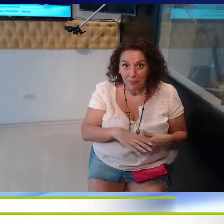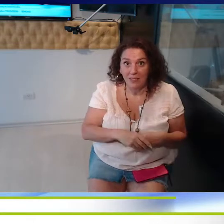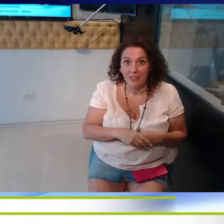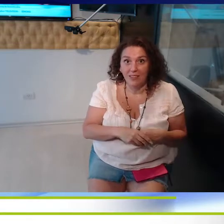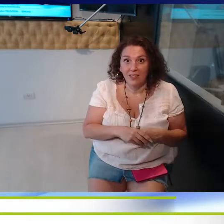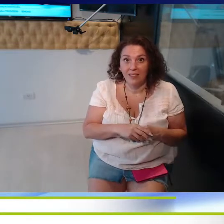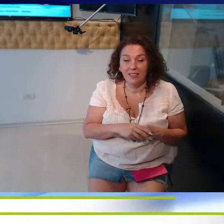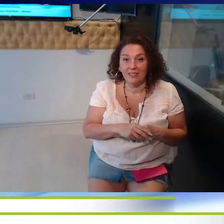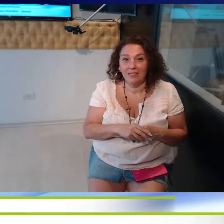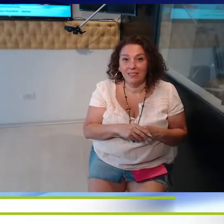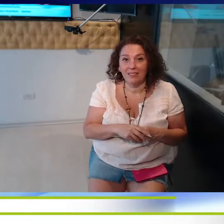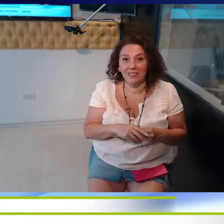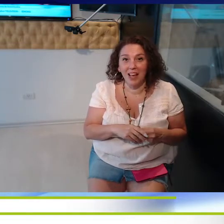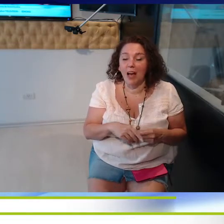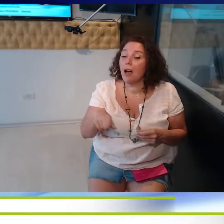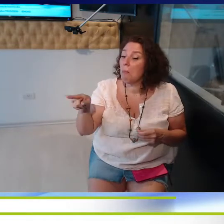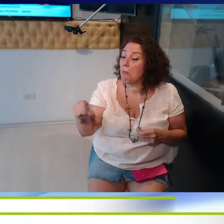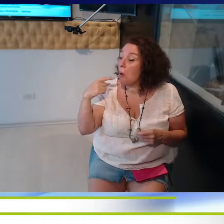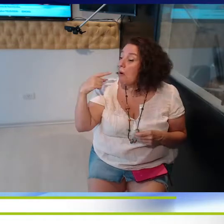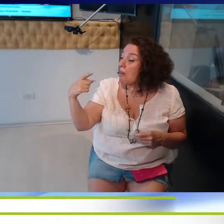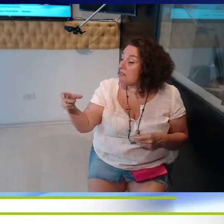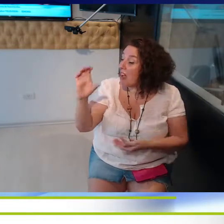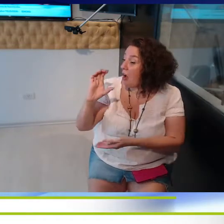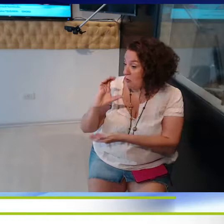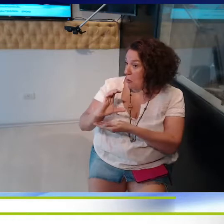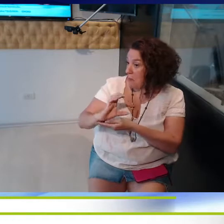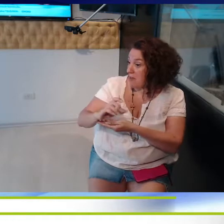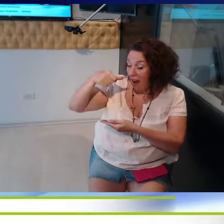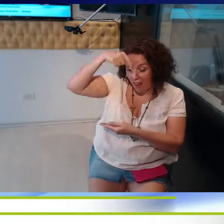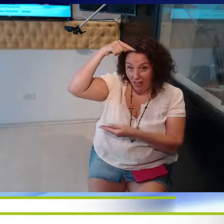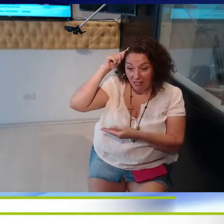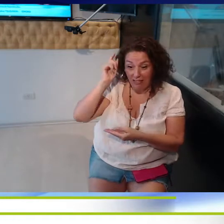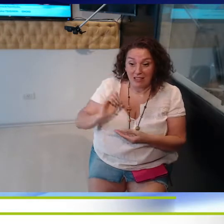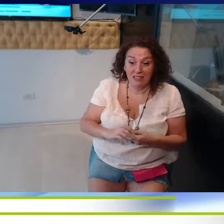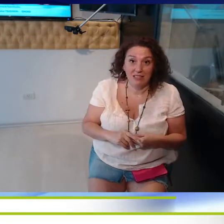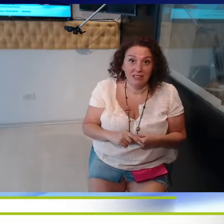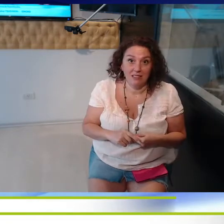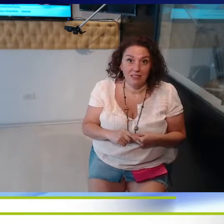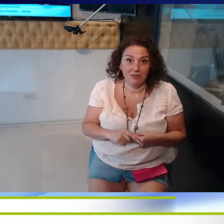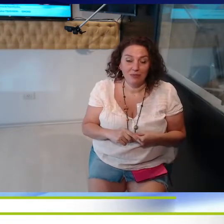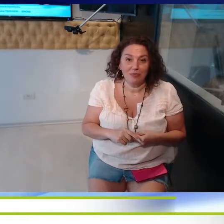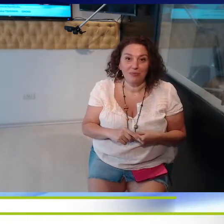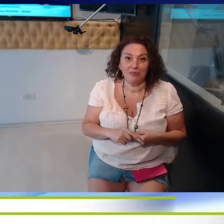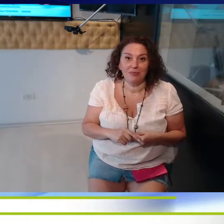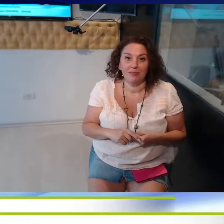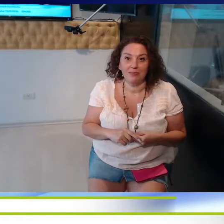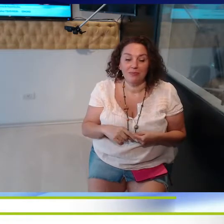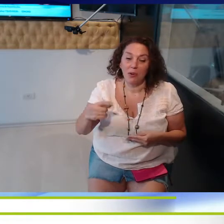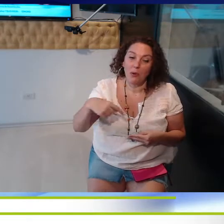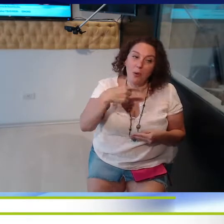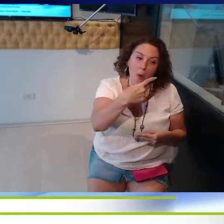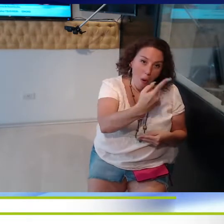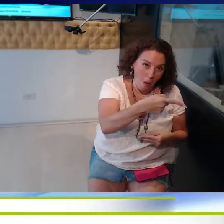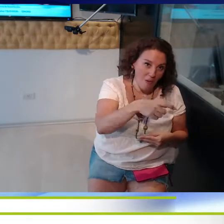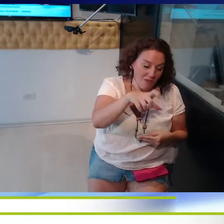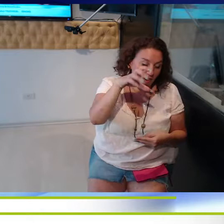Está bien, lo tirás como dato, mamá. Sí, ¿qué tiene como dato? Antes como el colombiano de River, no sé qué, me